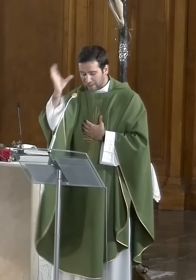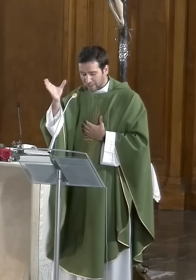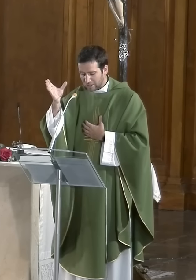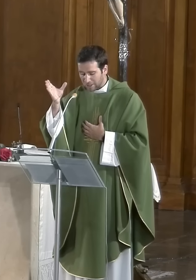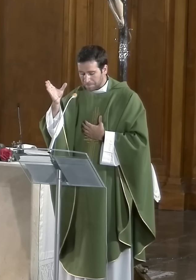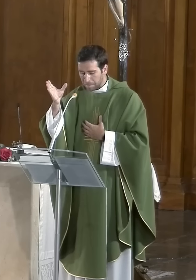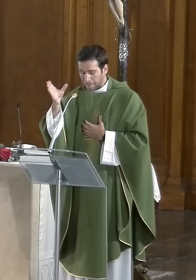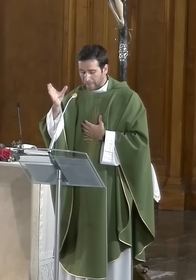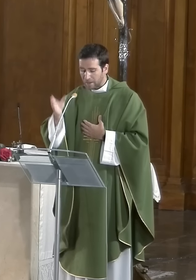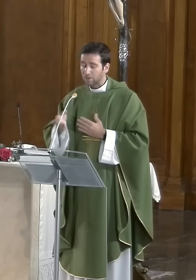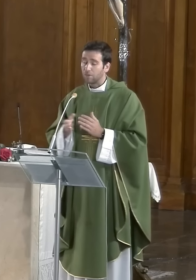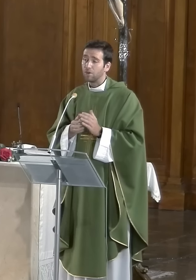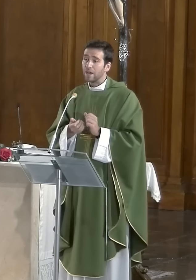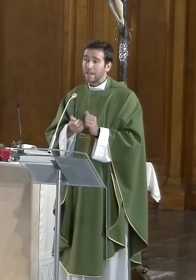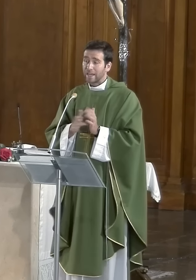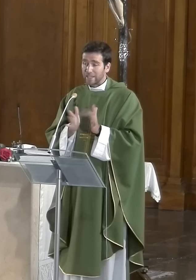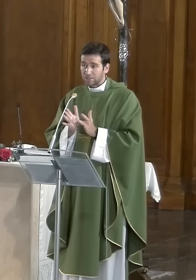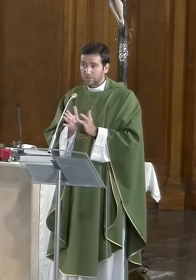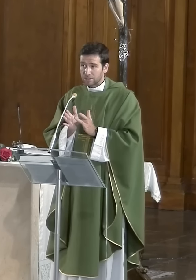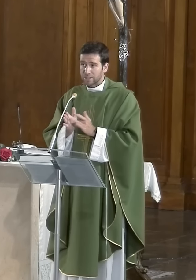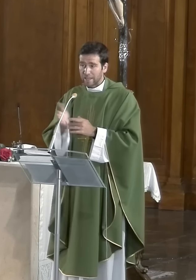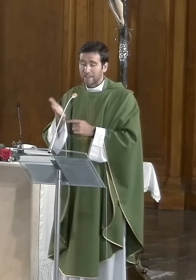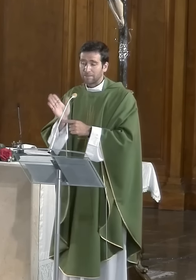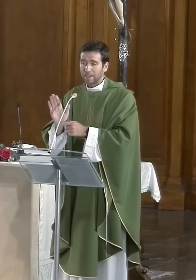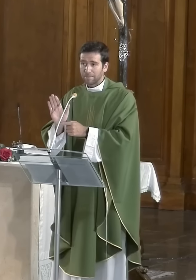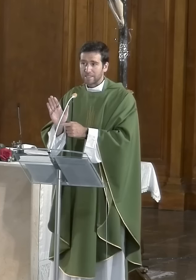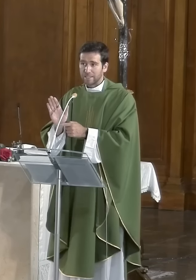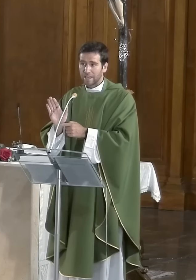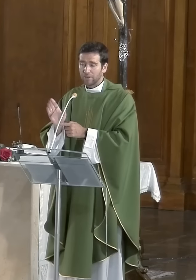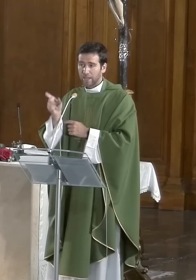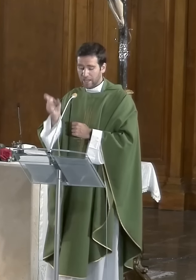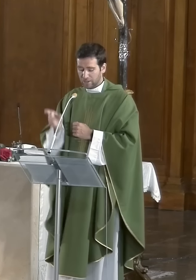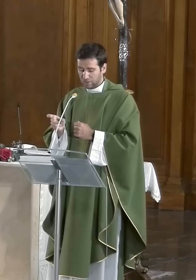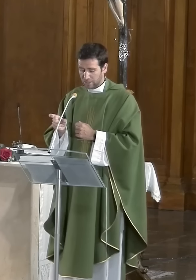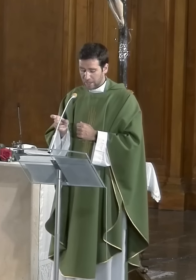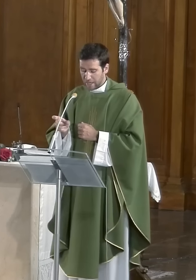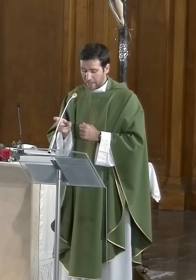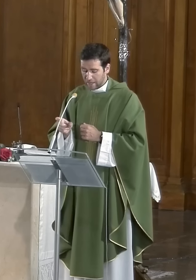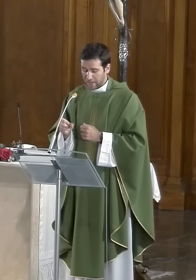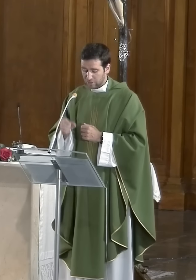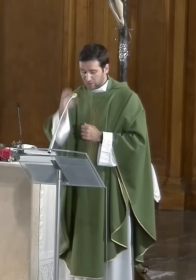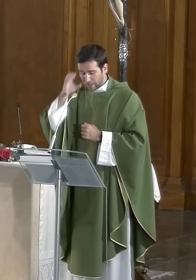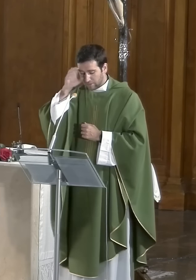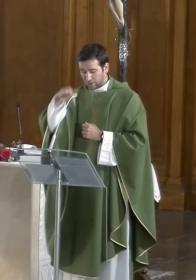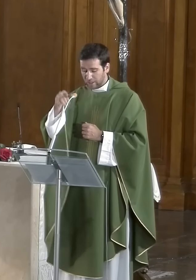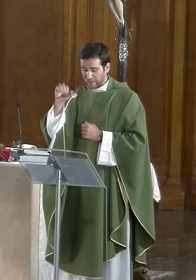proféticos cómo Jesús queda también representado en ellos. Escuchamos hoy del